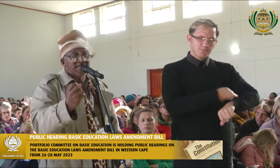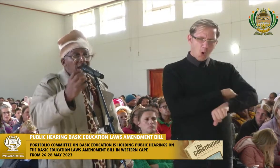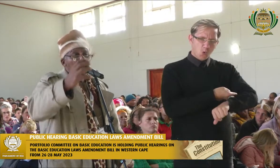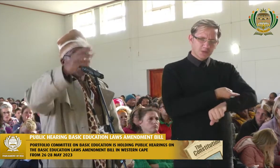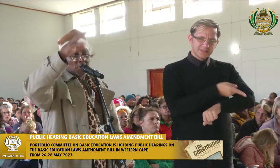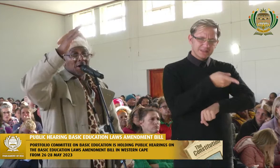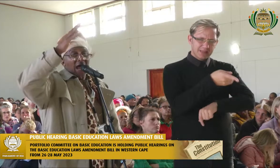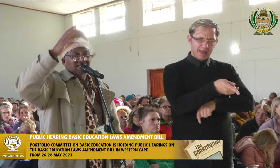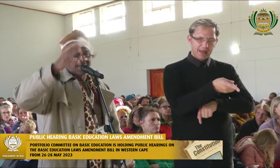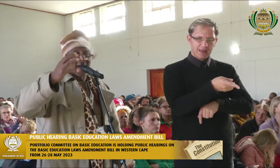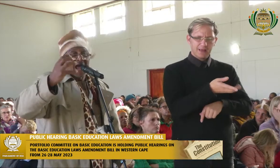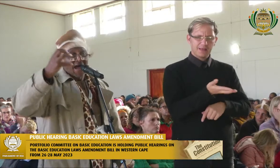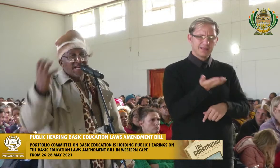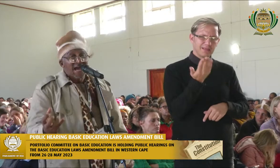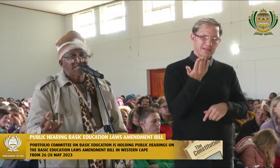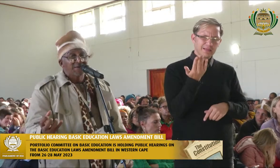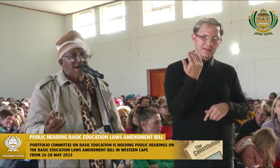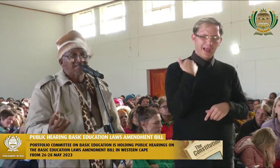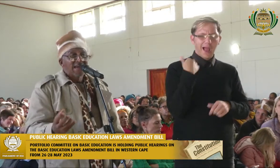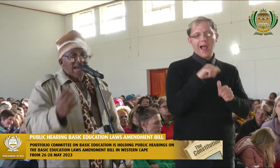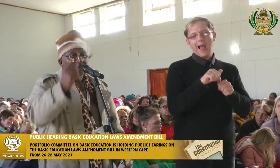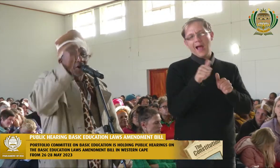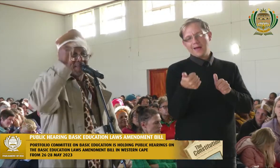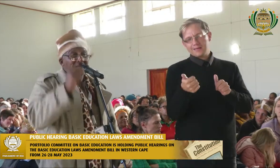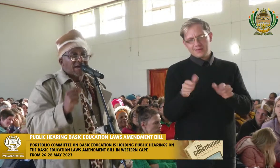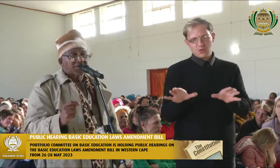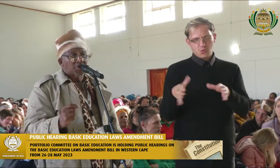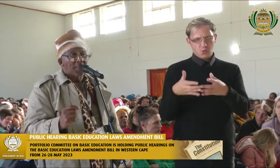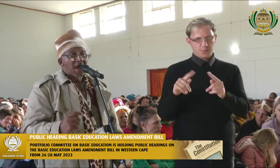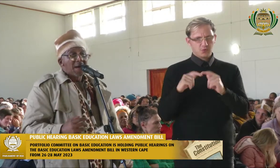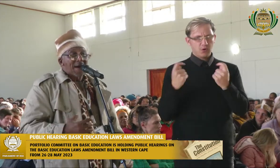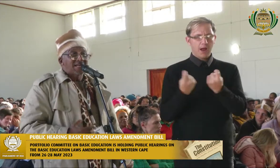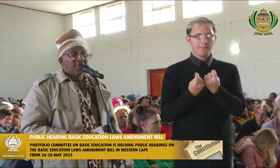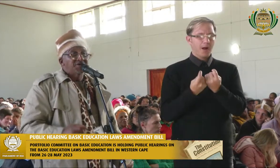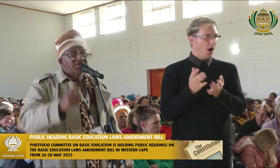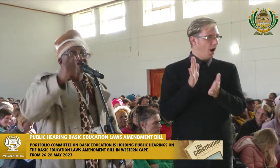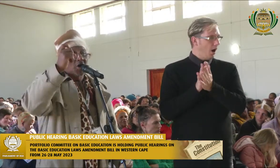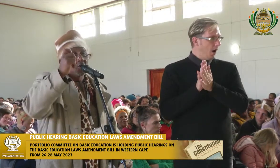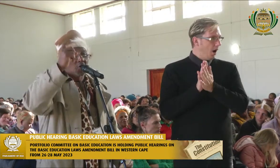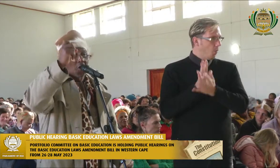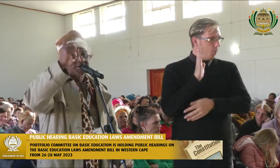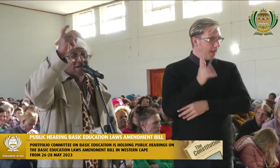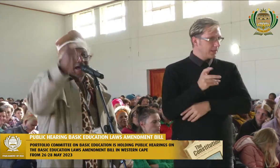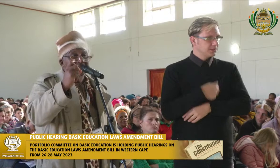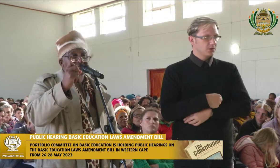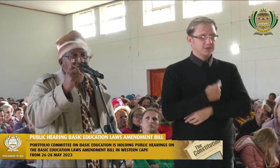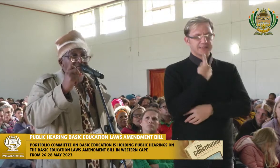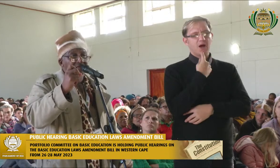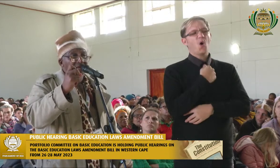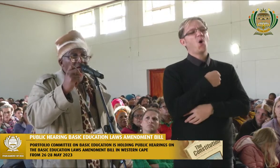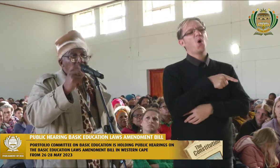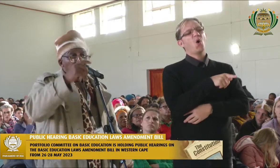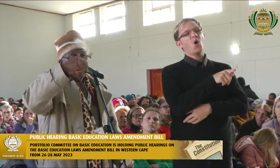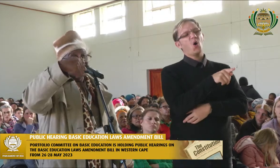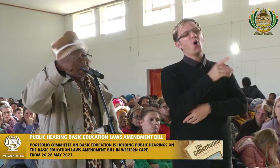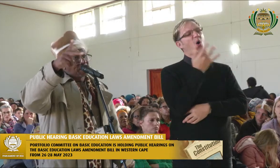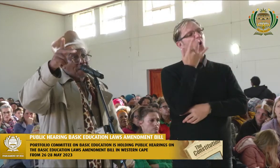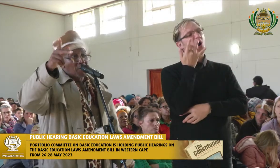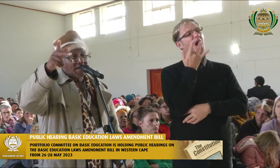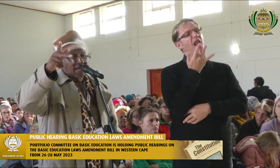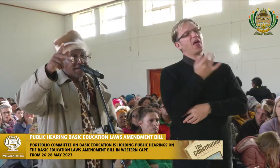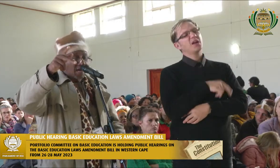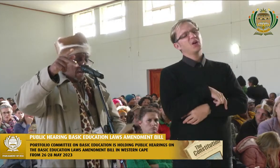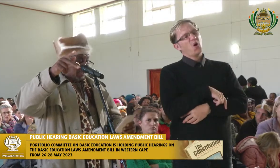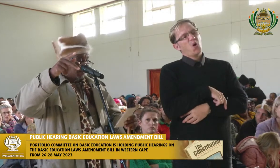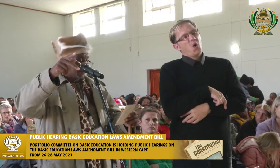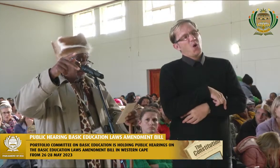hulle die beenderen? As het by een ander nasie was, het hulle onmiddag gestop. Maar dit moet die so-called pallets. Hulle die